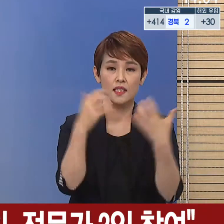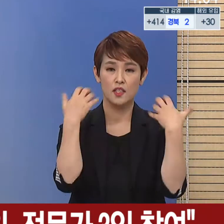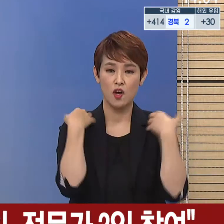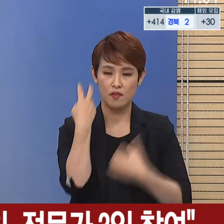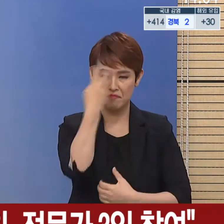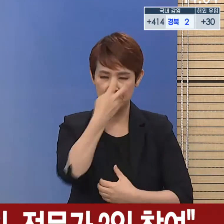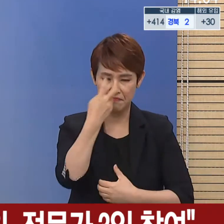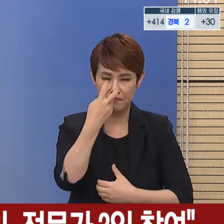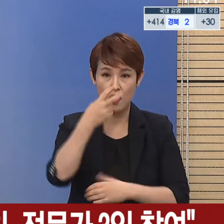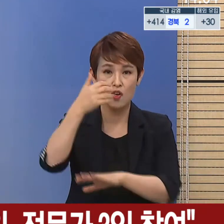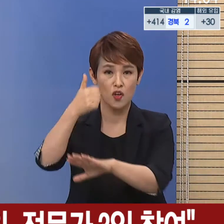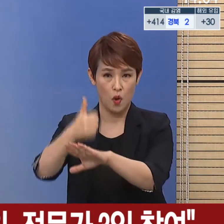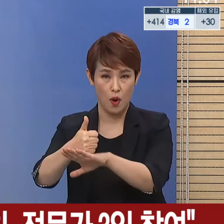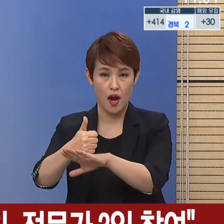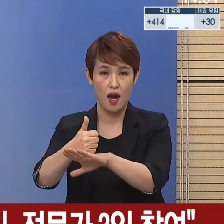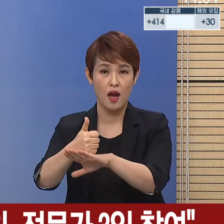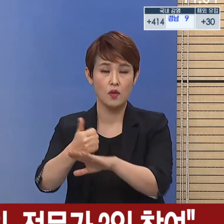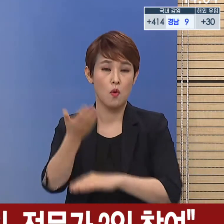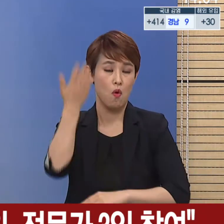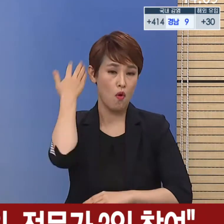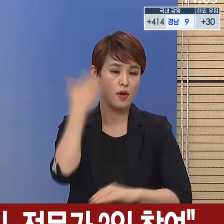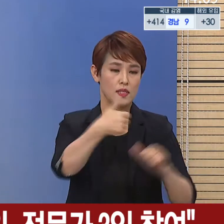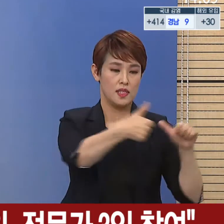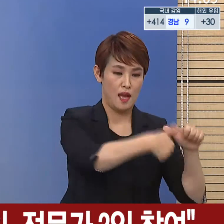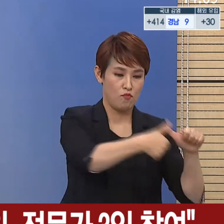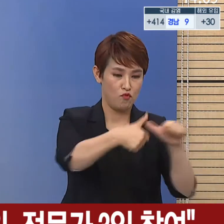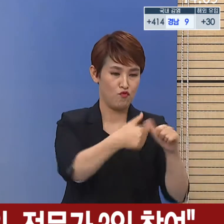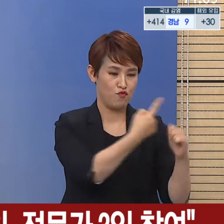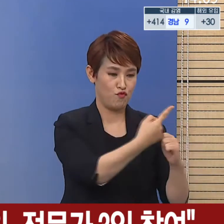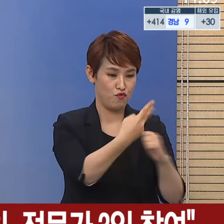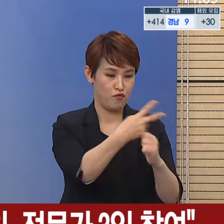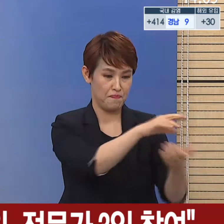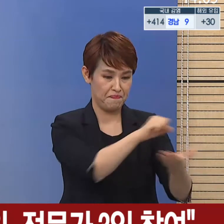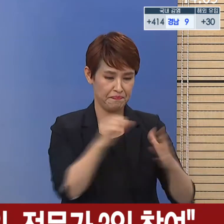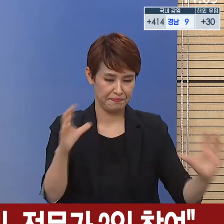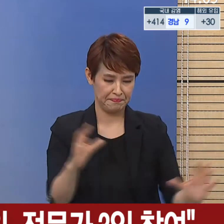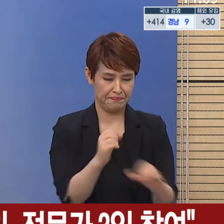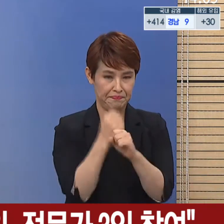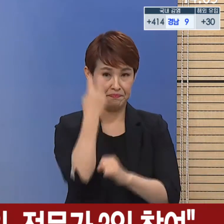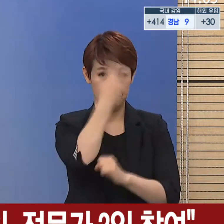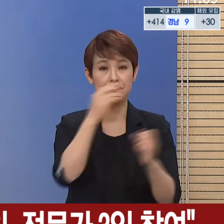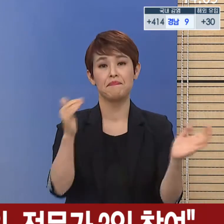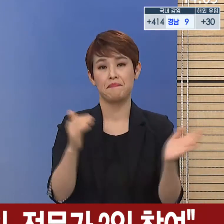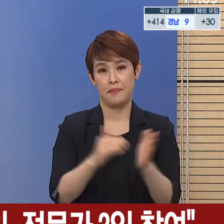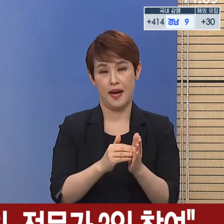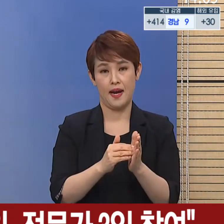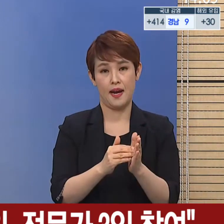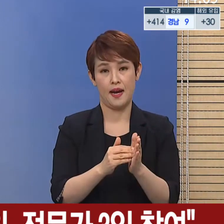결과와 앞선 2차례의 자문 내용을 종합적으로 점검하였고